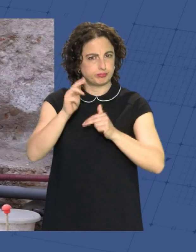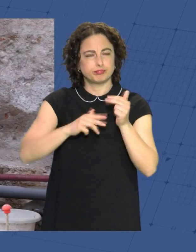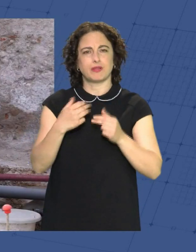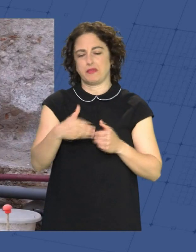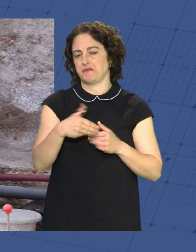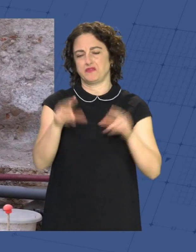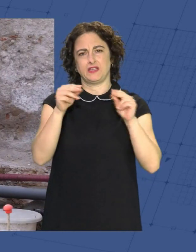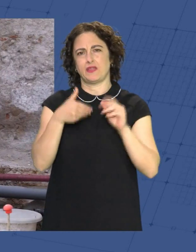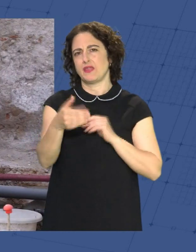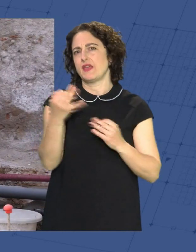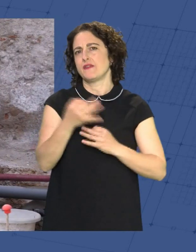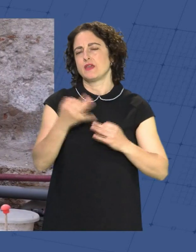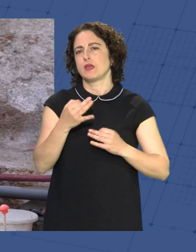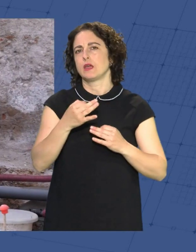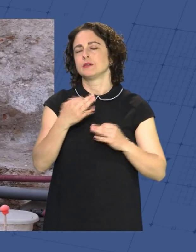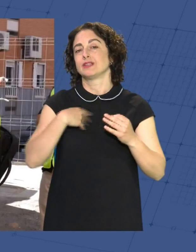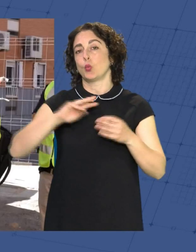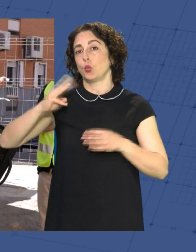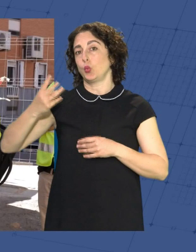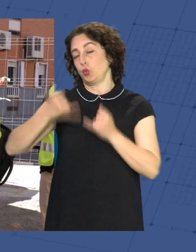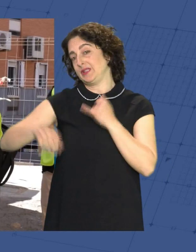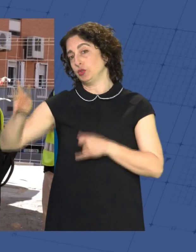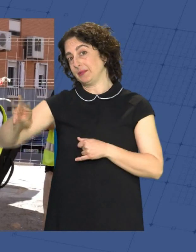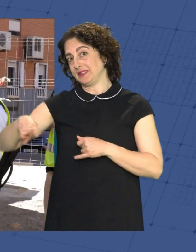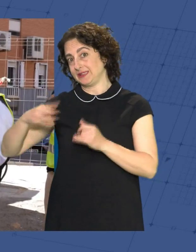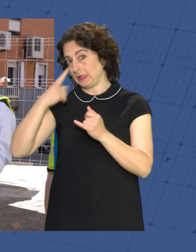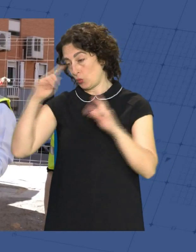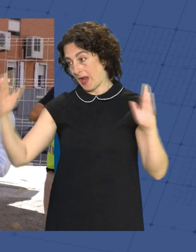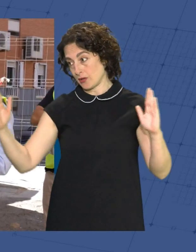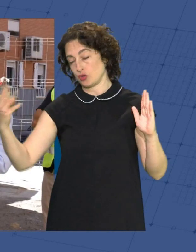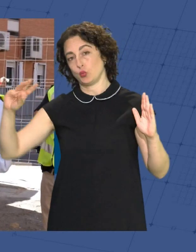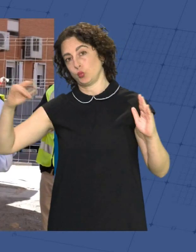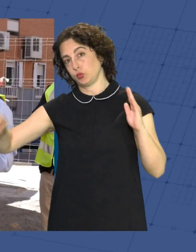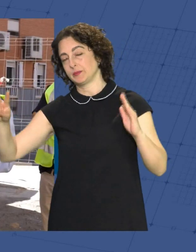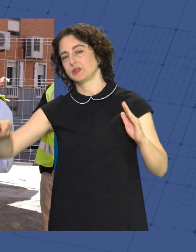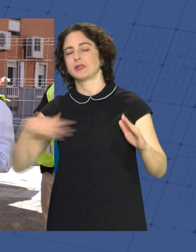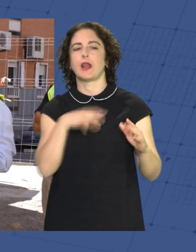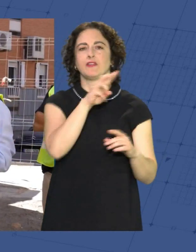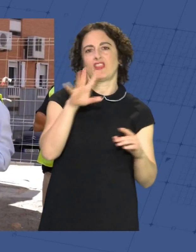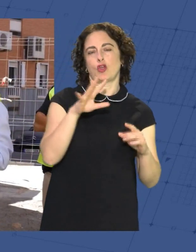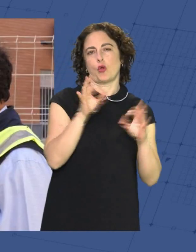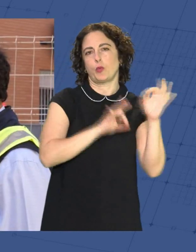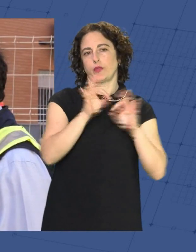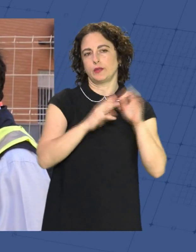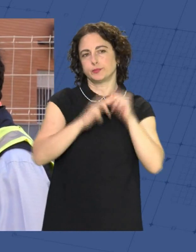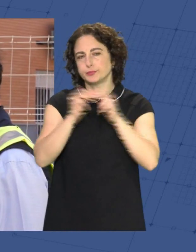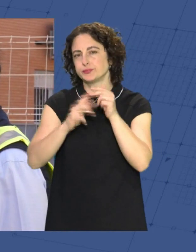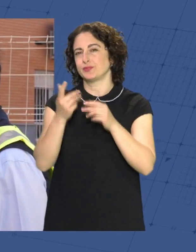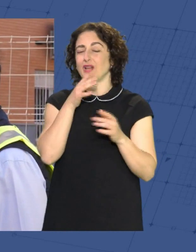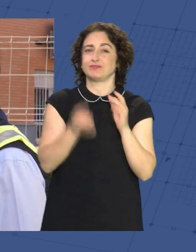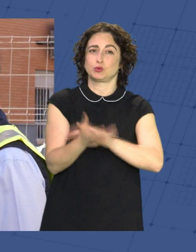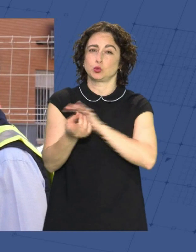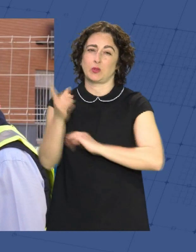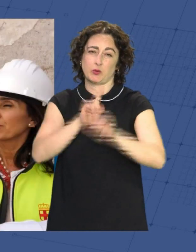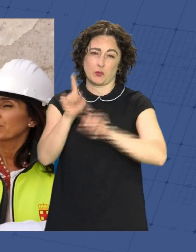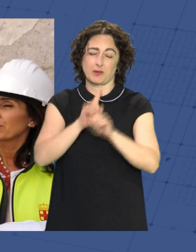estar finalizados en el último trimestre de este año. Deseamos que, aunque estamos al 25% de ejecución, porque han surgido algunos inconvenientes durante la obra